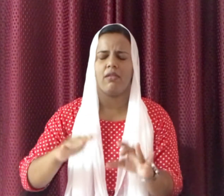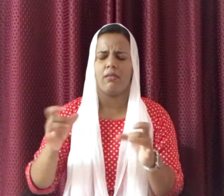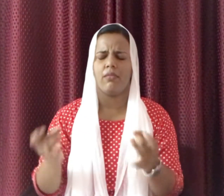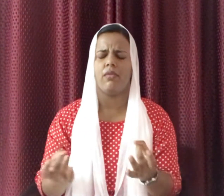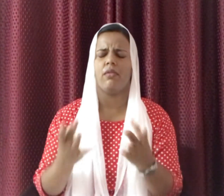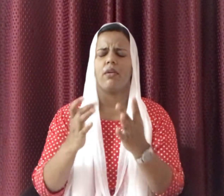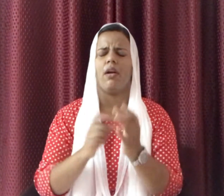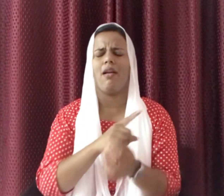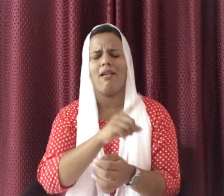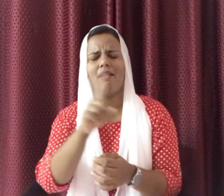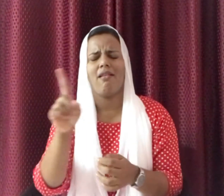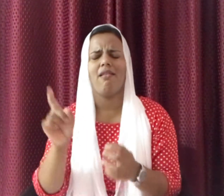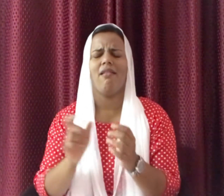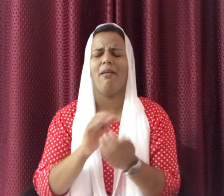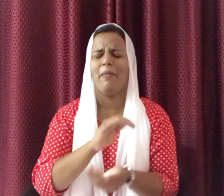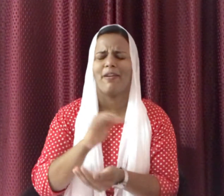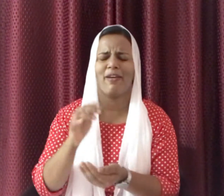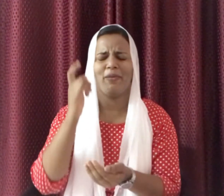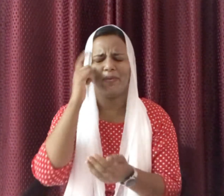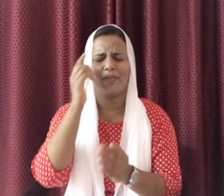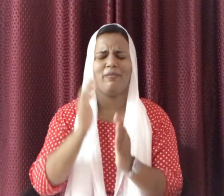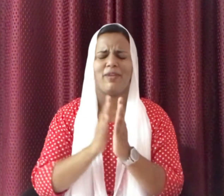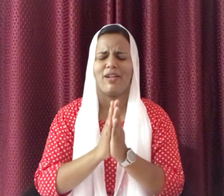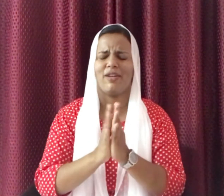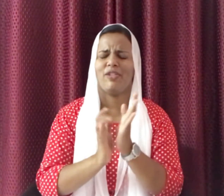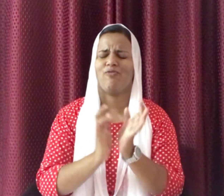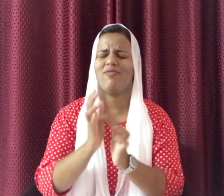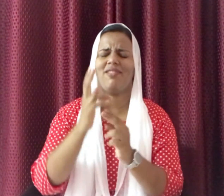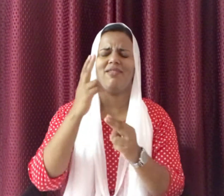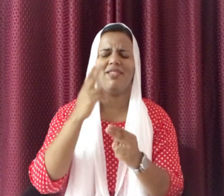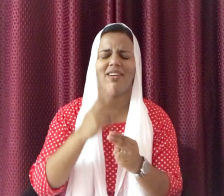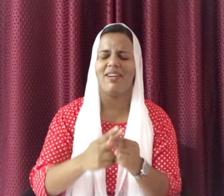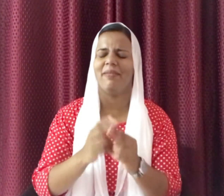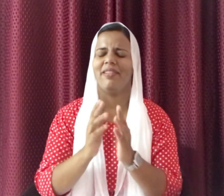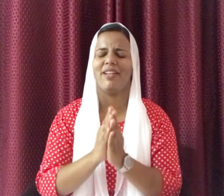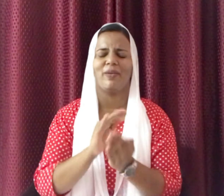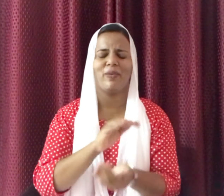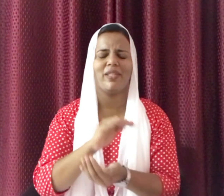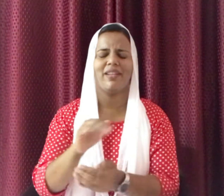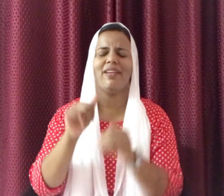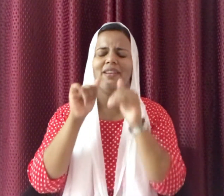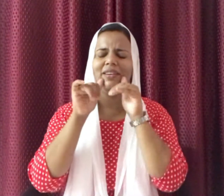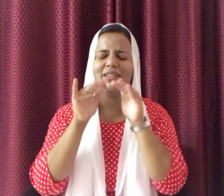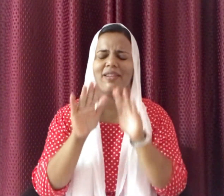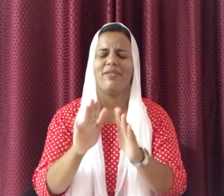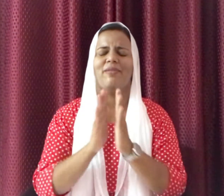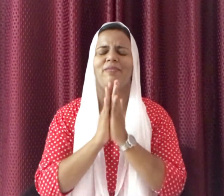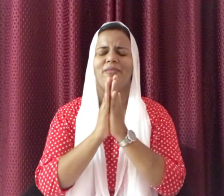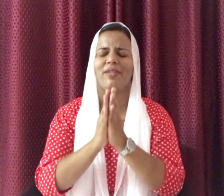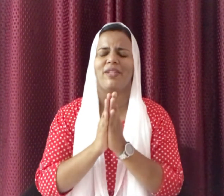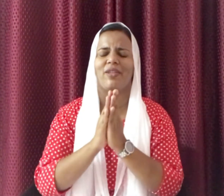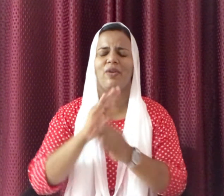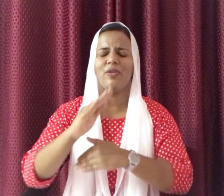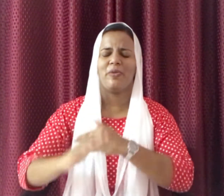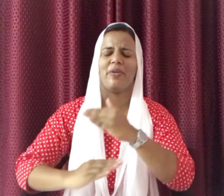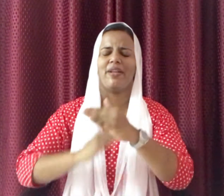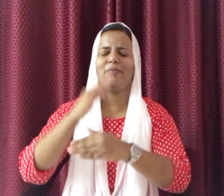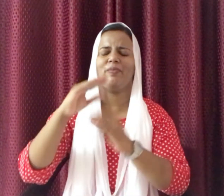കേൾക്കുന്ന ഓരോ മക്കൾക്ക് വേണ്ടി കർത്താവെ പ്രാർത്ഥിക്കുക. യേശു ക്രിസ്തുവിൻ്റെ നാമത്തിൽ തൻ്റെ കുഞ്ഞുങ്ങളെ അനുഗ്രഹിച്ചു പ്രാർത്ഥിക്കുന്നു. സ്വർഗത്തിനും ഭൂമിക്കും